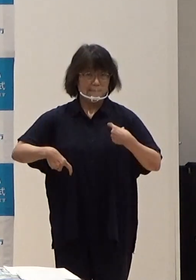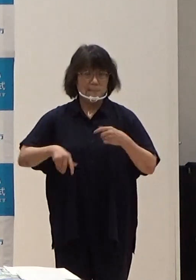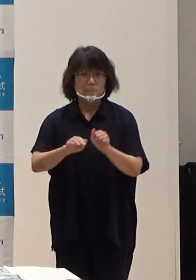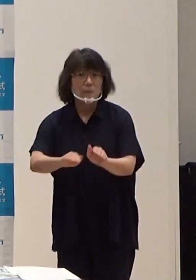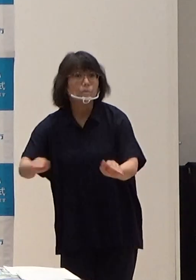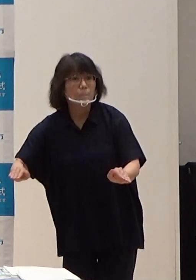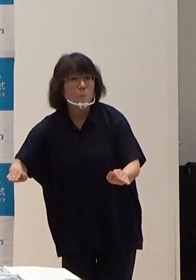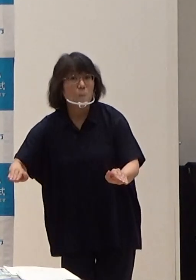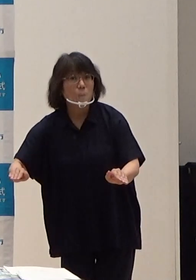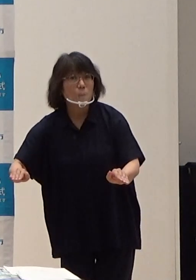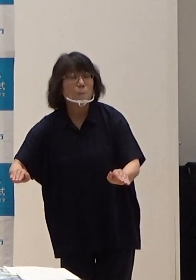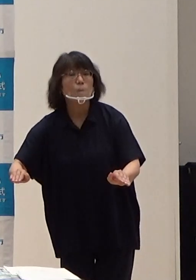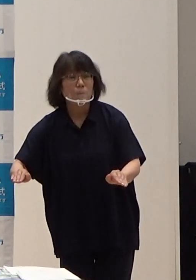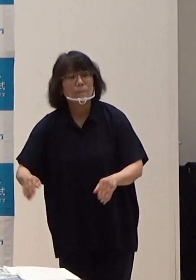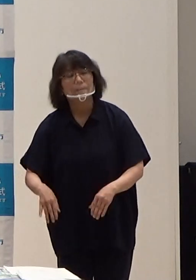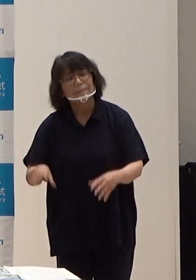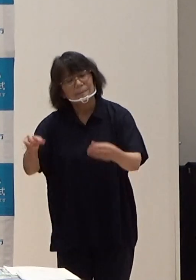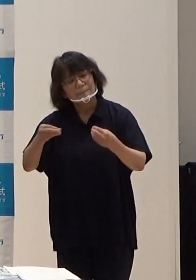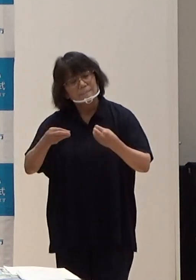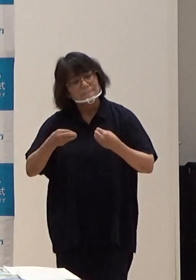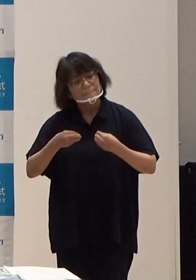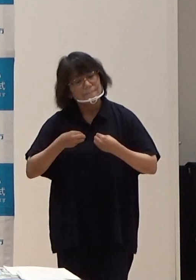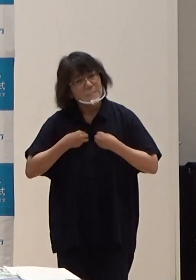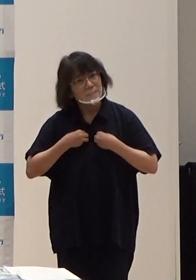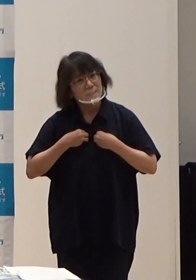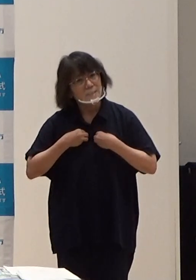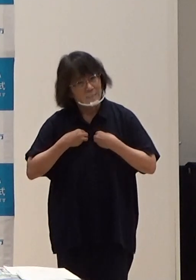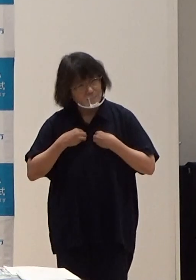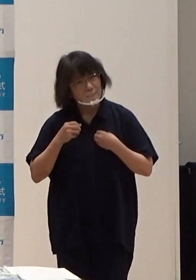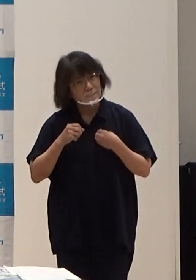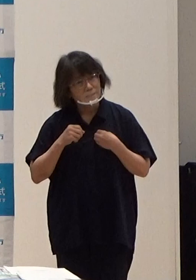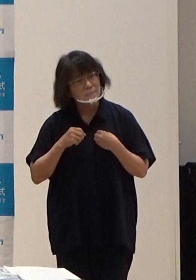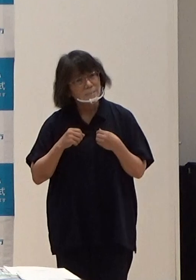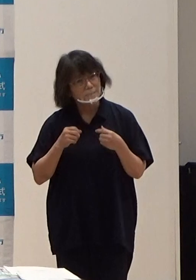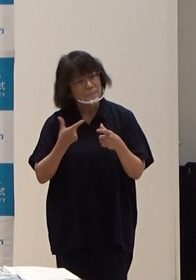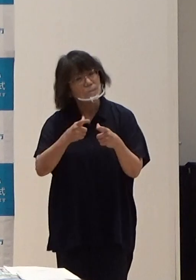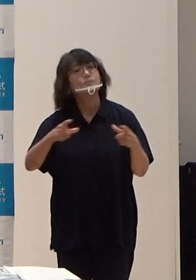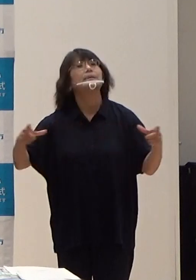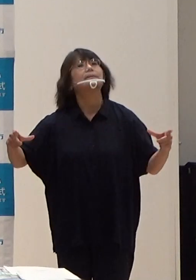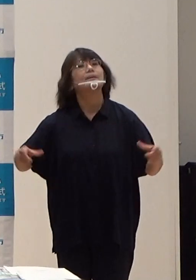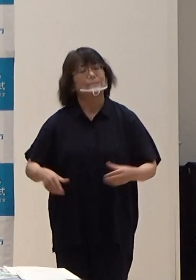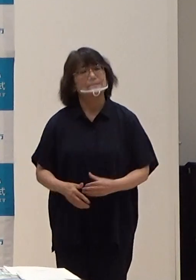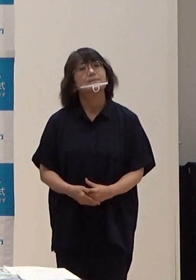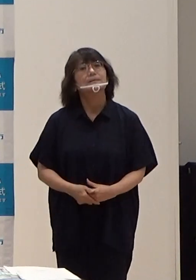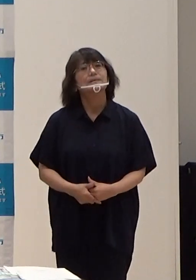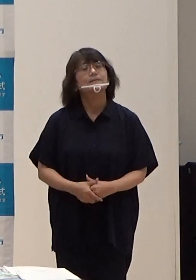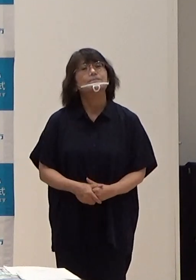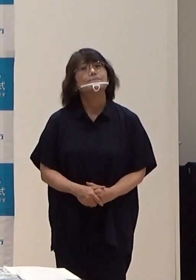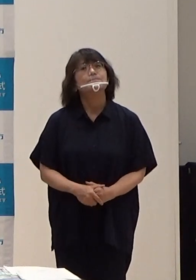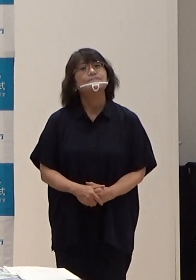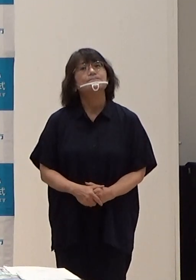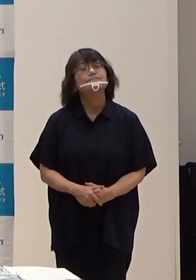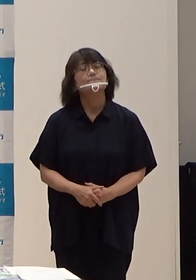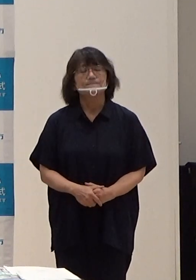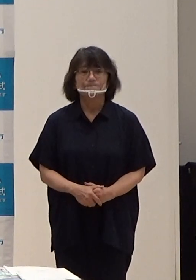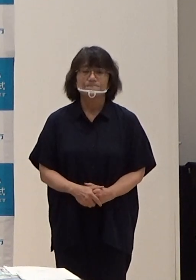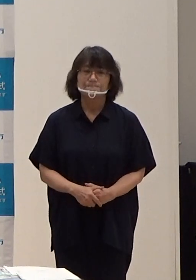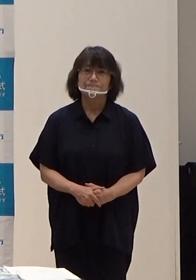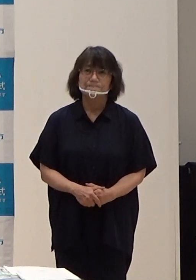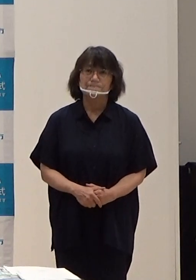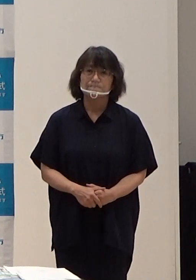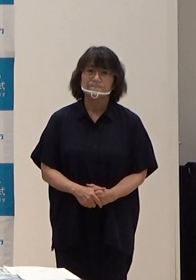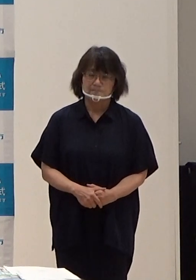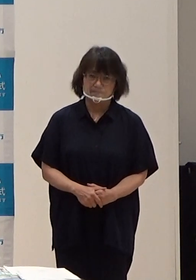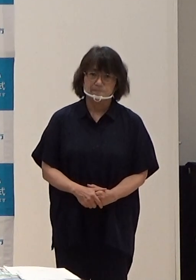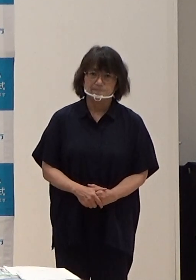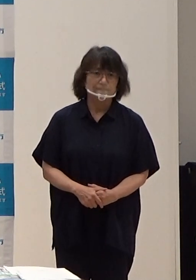生徒ですね、罹患者がやみません。でもうこれを